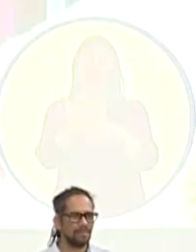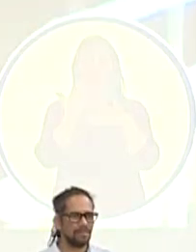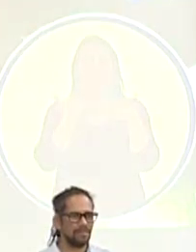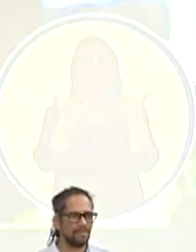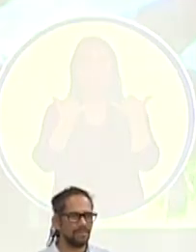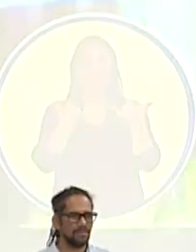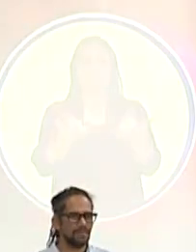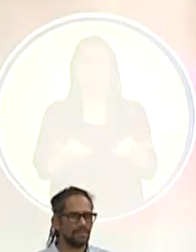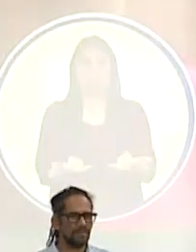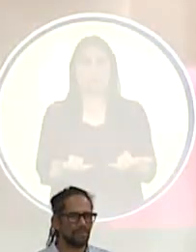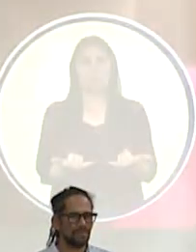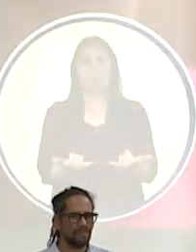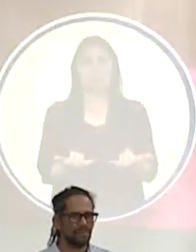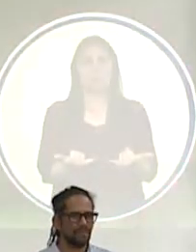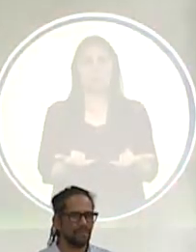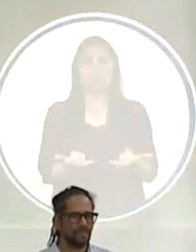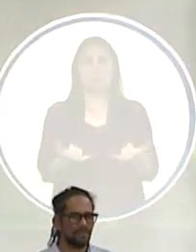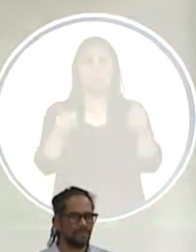dijo